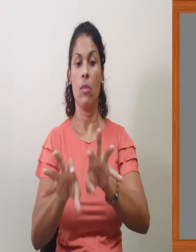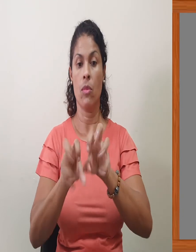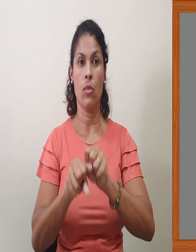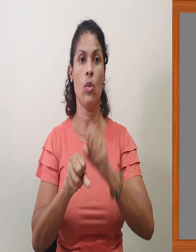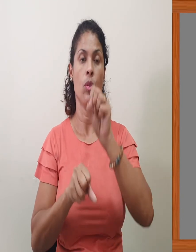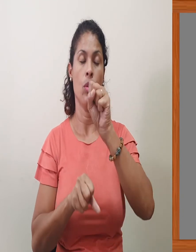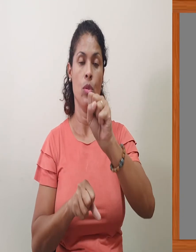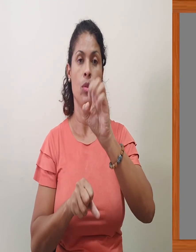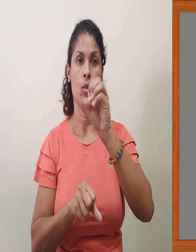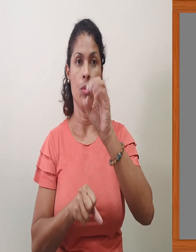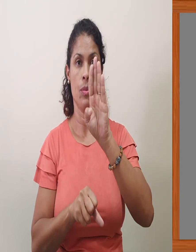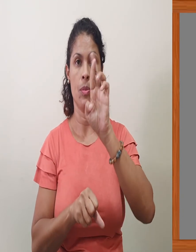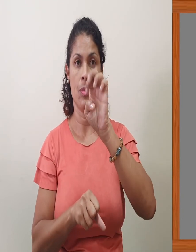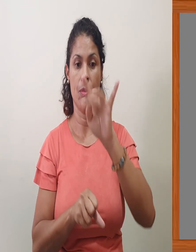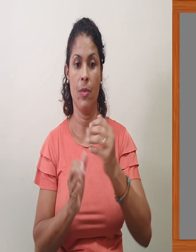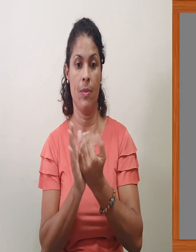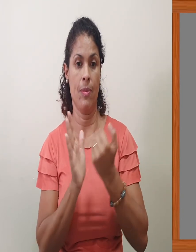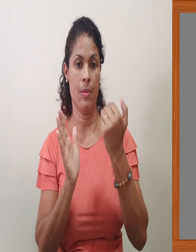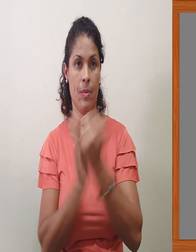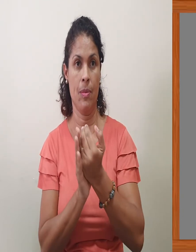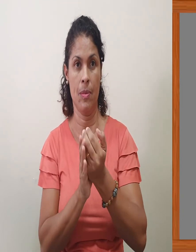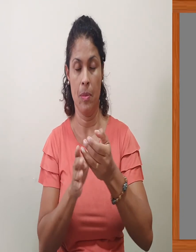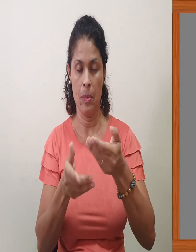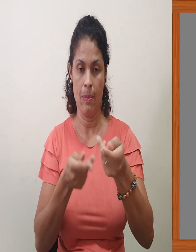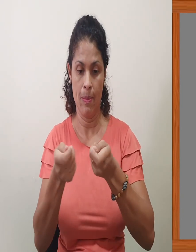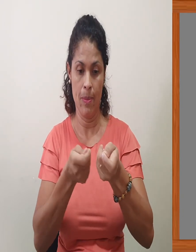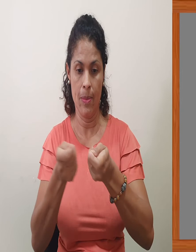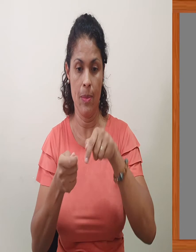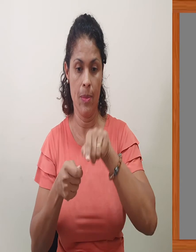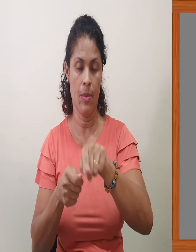bioquímicos e moleculares que não serão discutidos nesta aula.